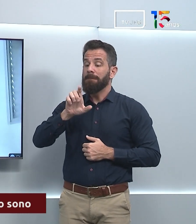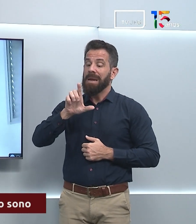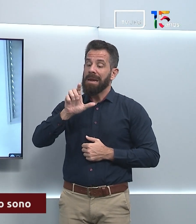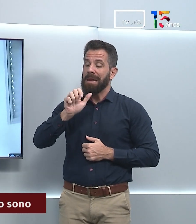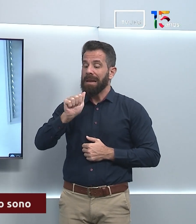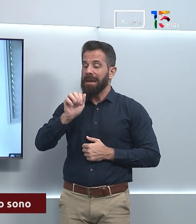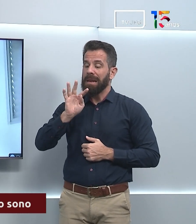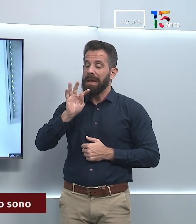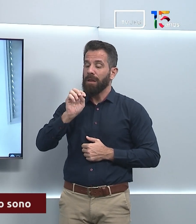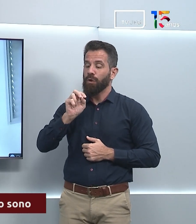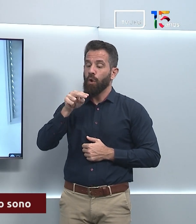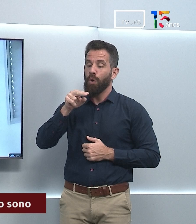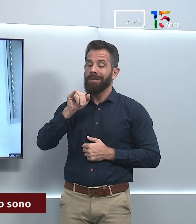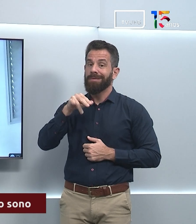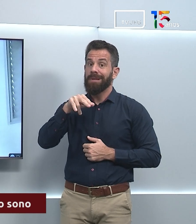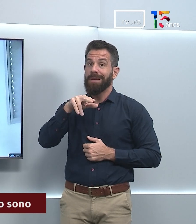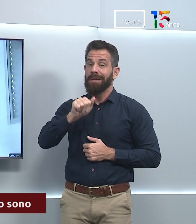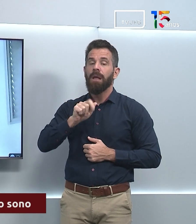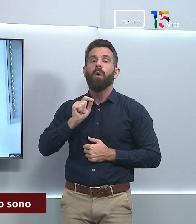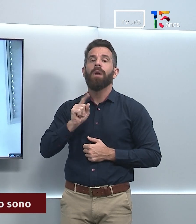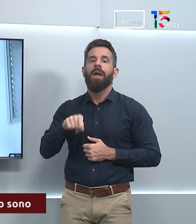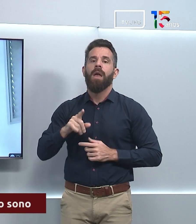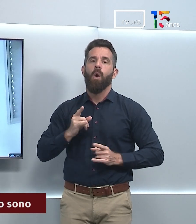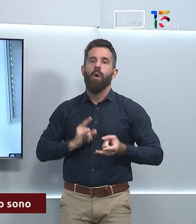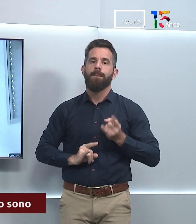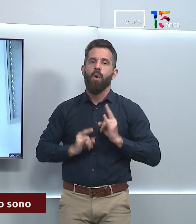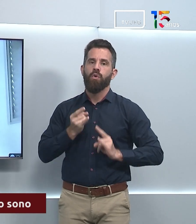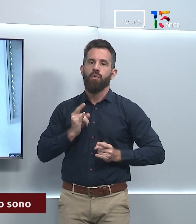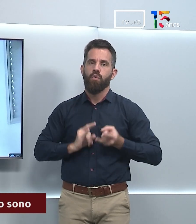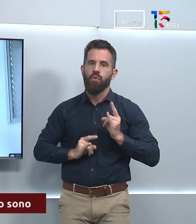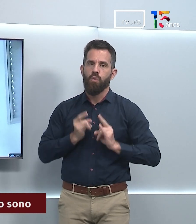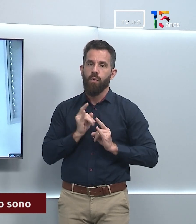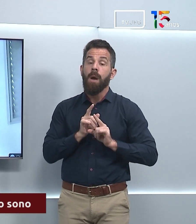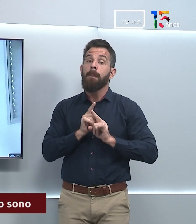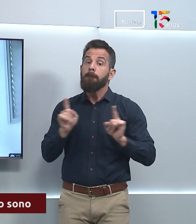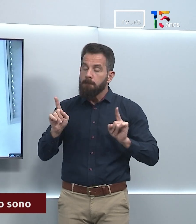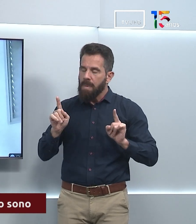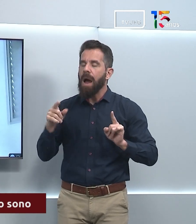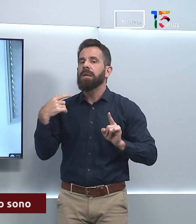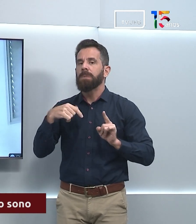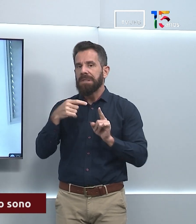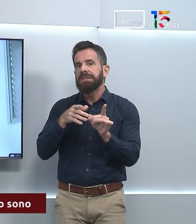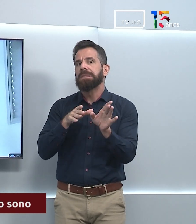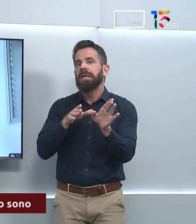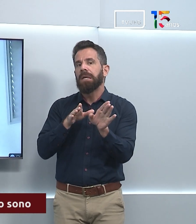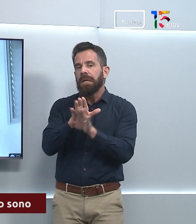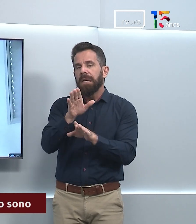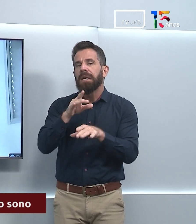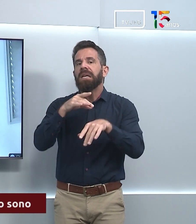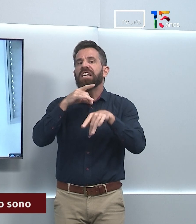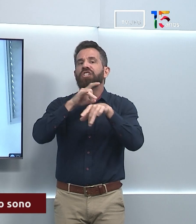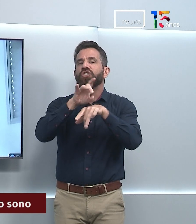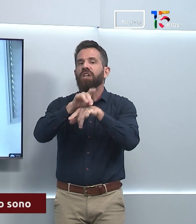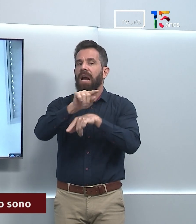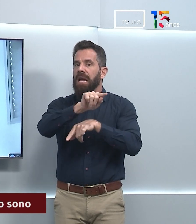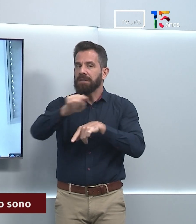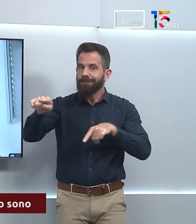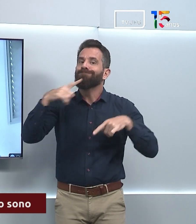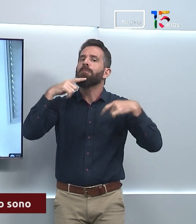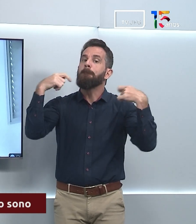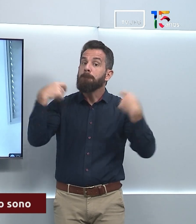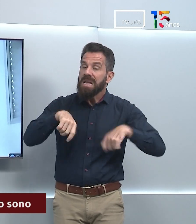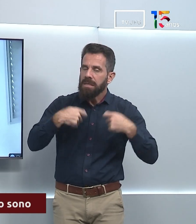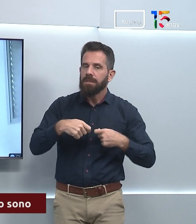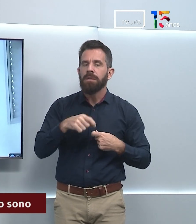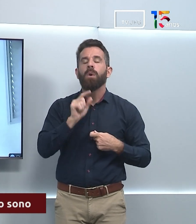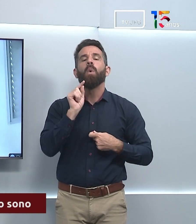tem indicações, mas são muito poucas. Indicações mesmo é para quem tem insônia primária, aquela insônia de verdade. Quem